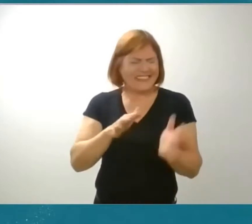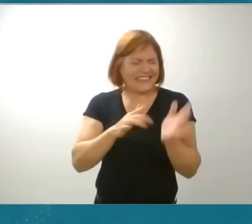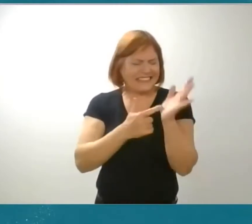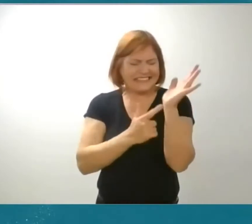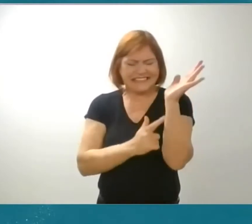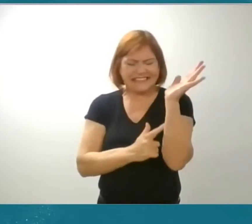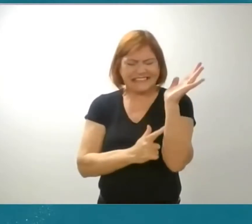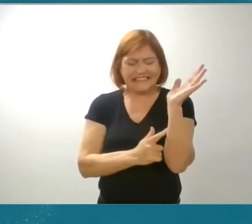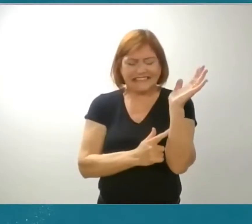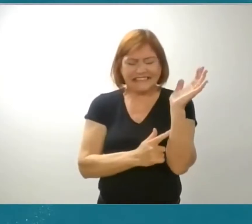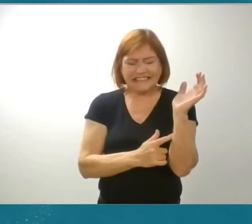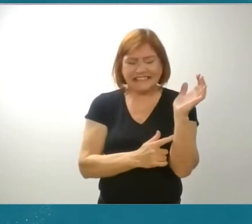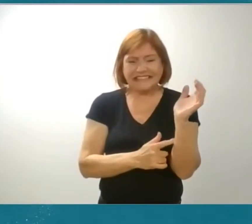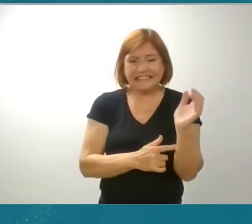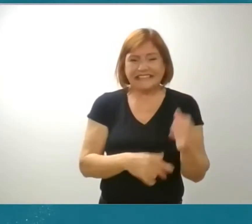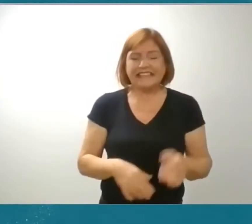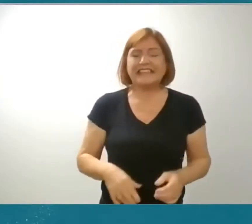sombreiro, não.